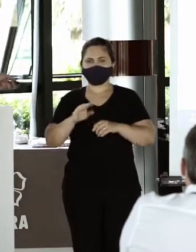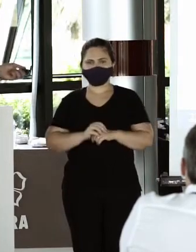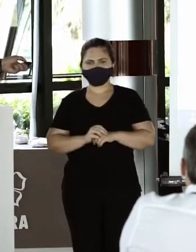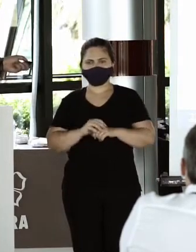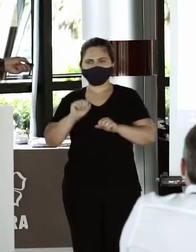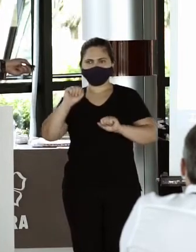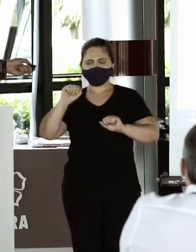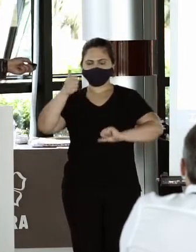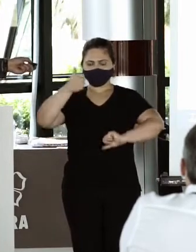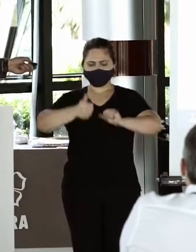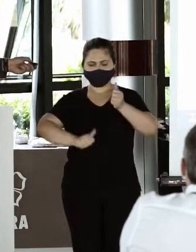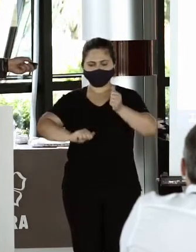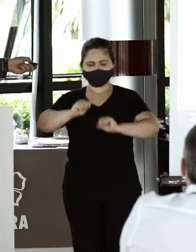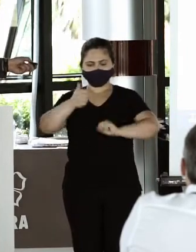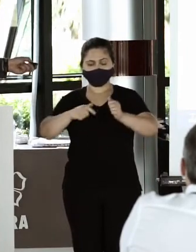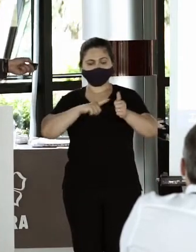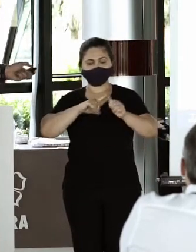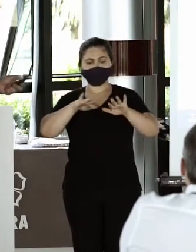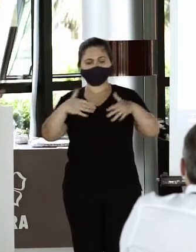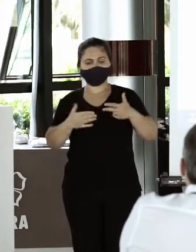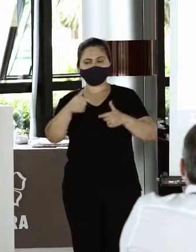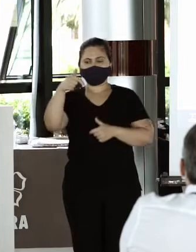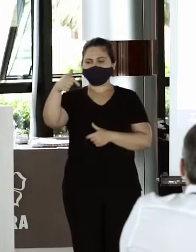resolução. Ela tem, então,